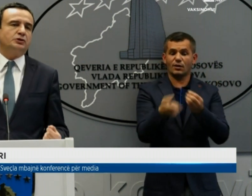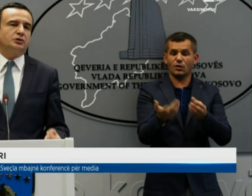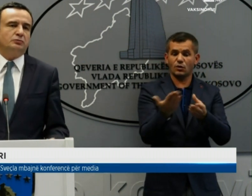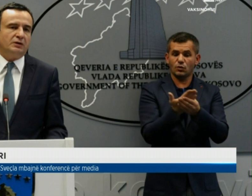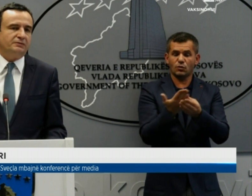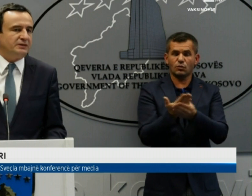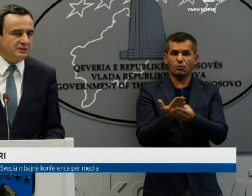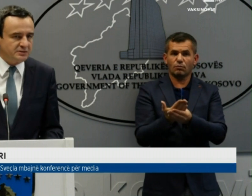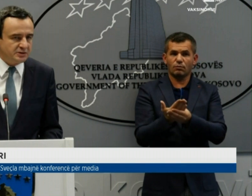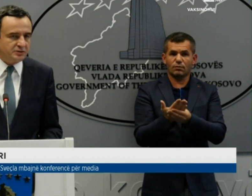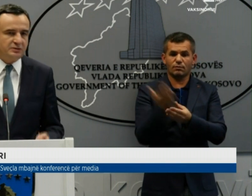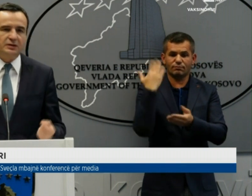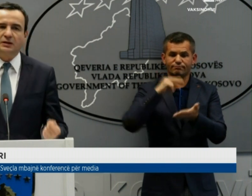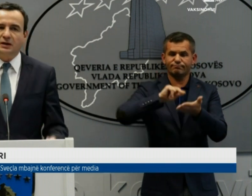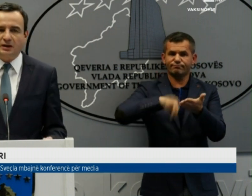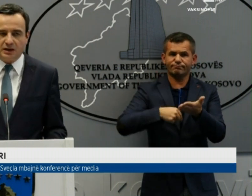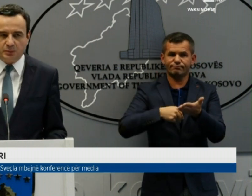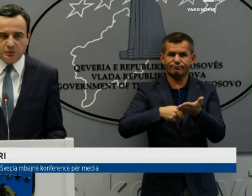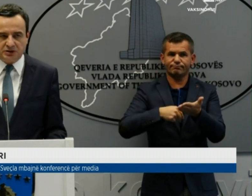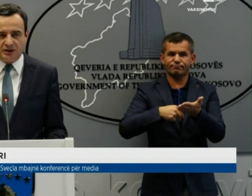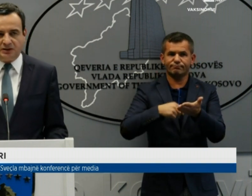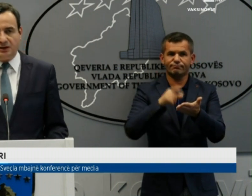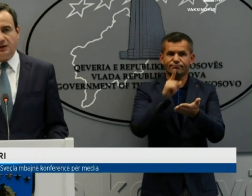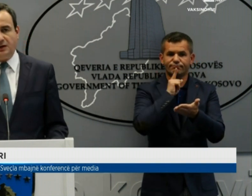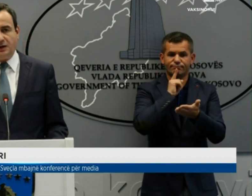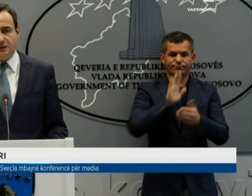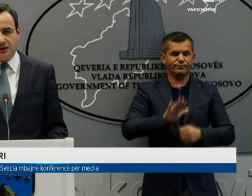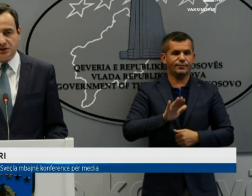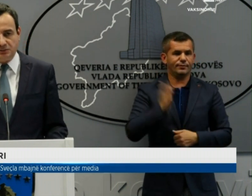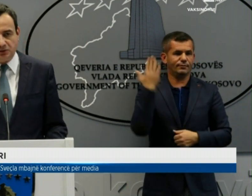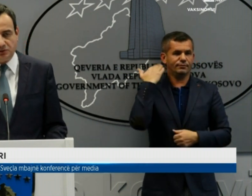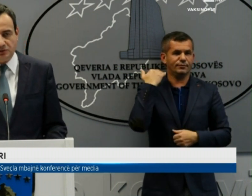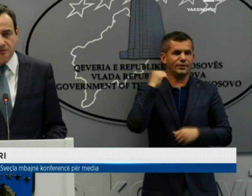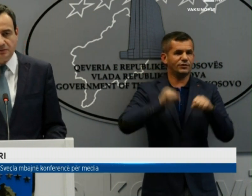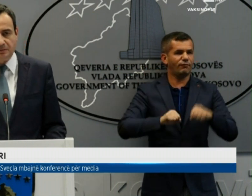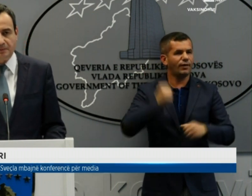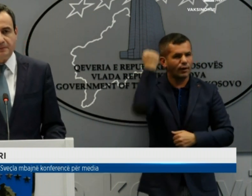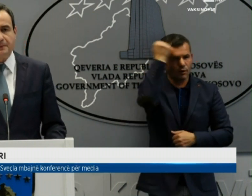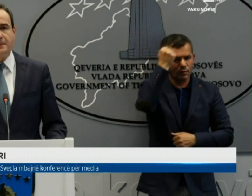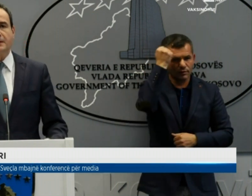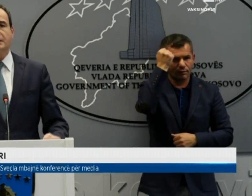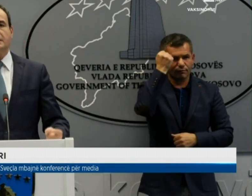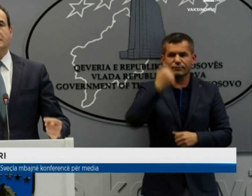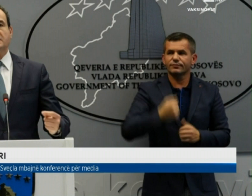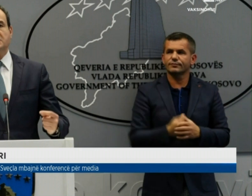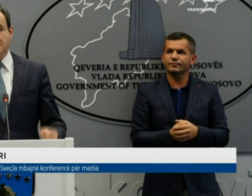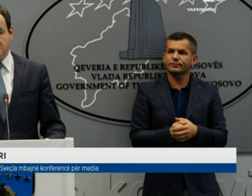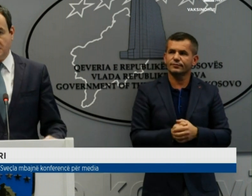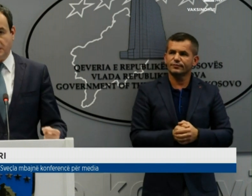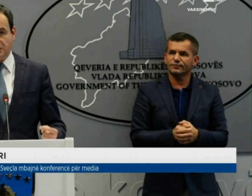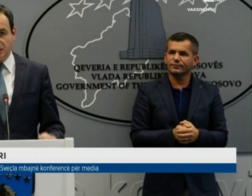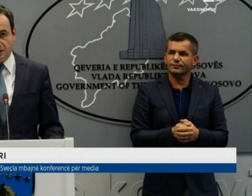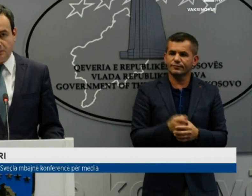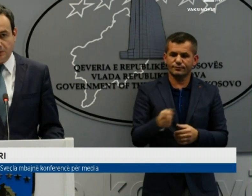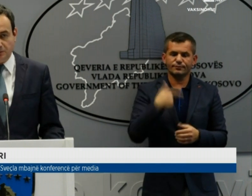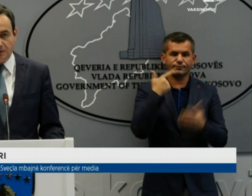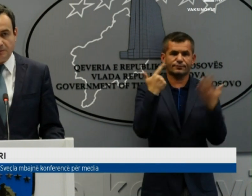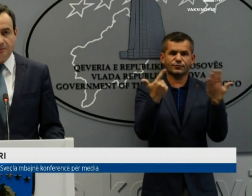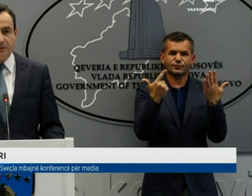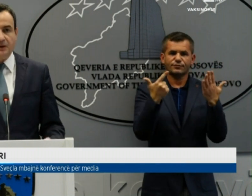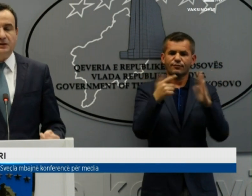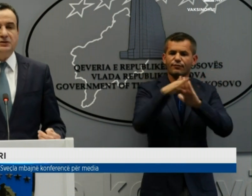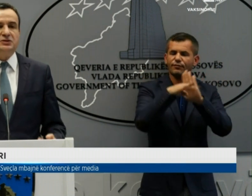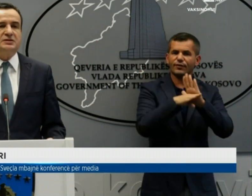dokumentit të nënshkruar, fatkeqësisht edhe nga pushteti i atëhershëm në Kosovë, se cili për 7